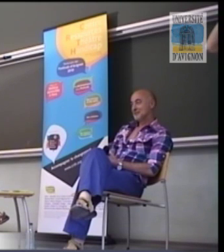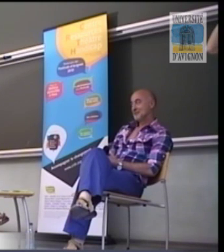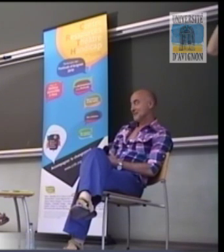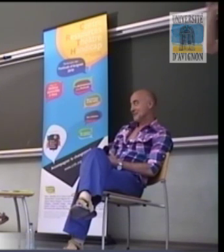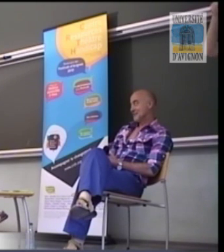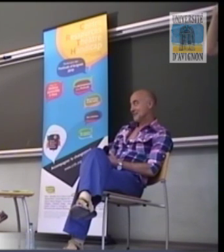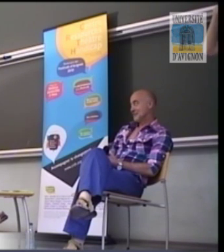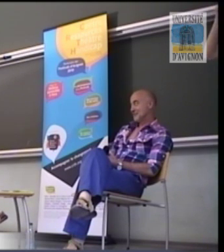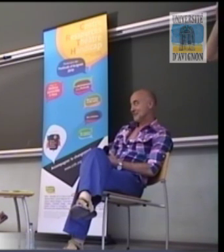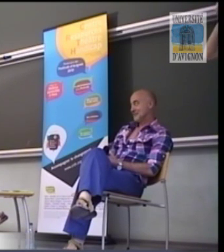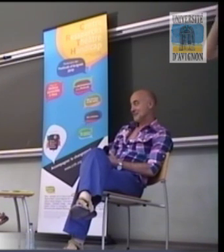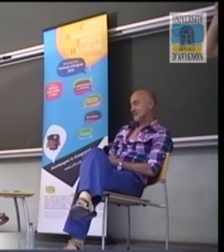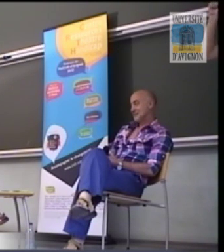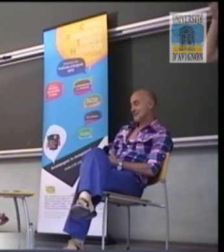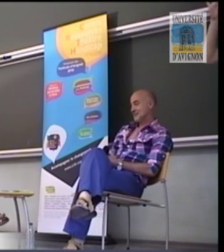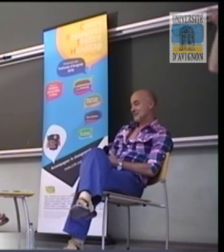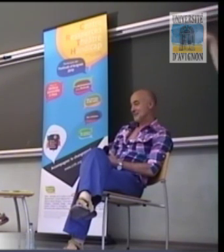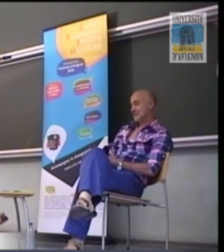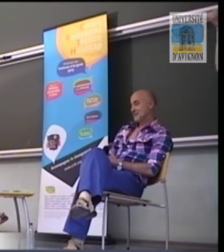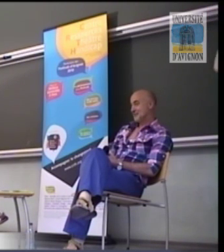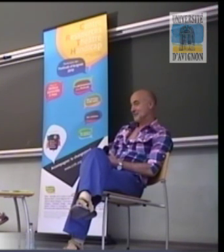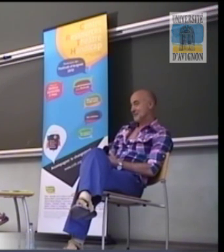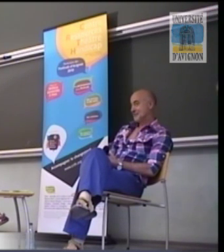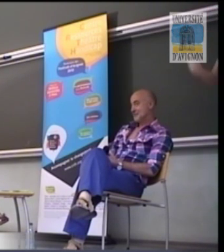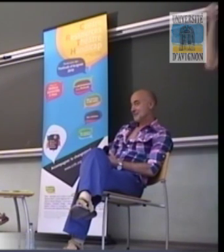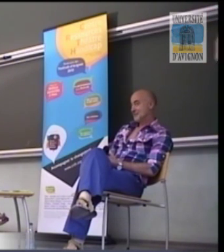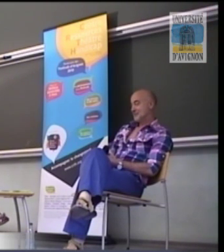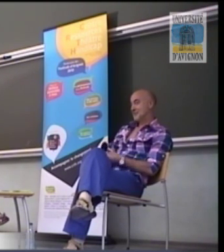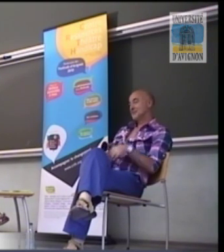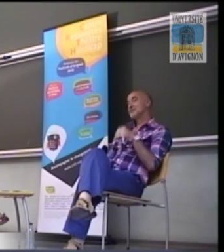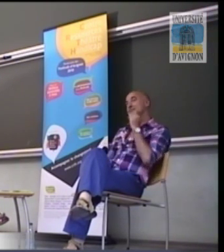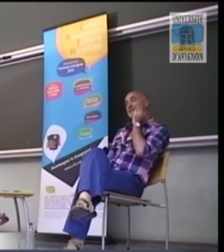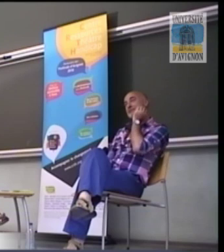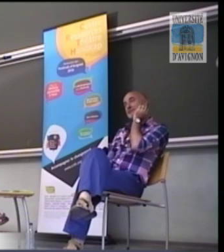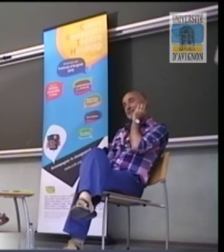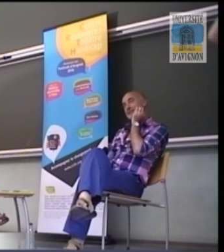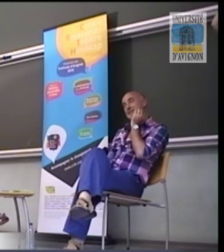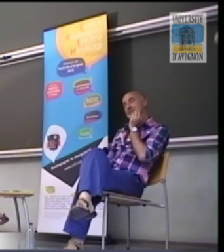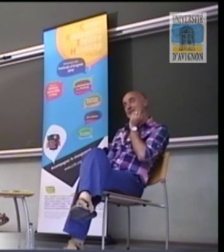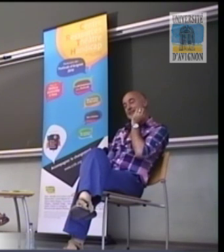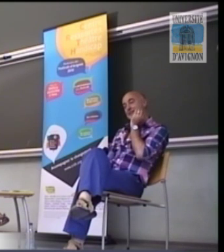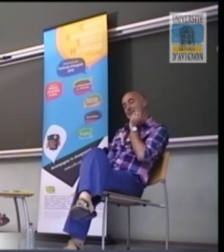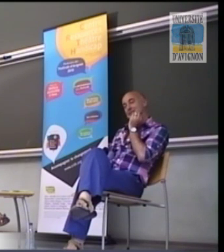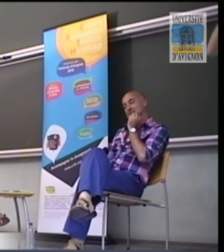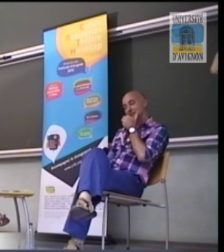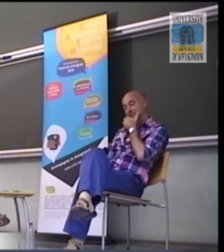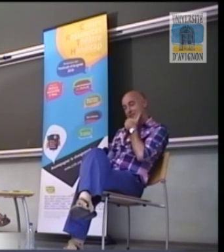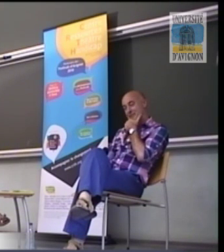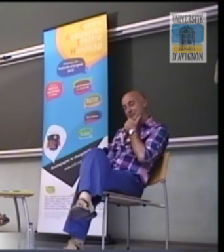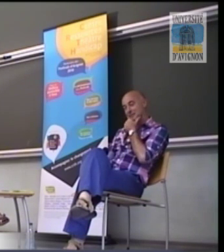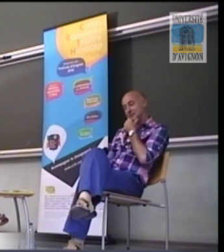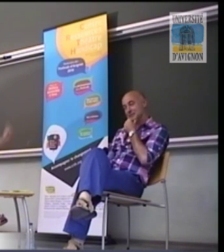Pascal Parsat est membre fondateur et directeur artistique du Centre Ressources Théâtre et Handicap,